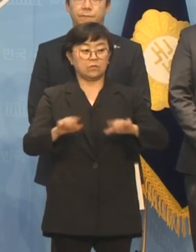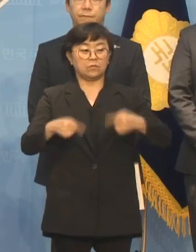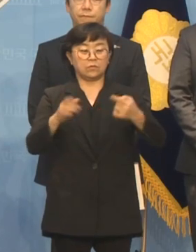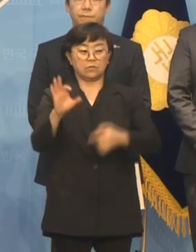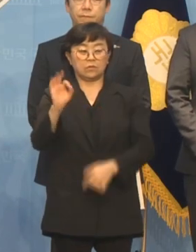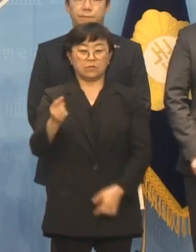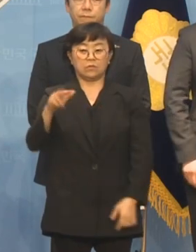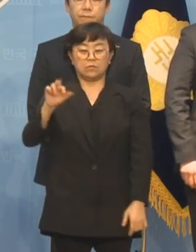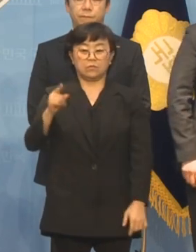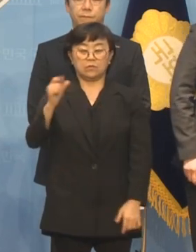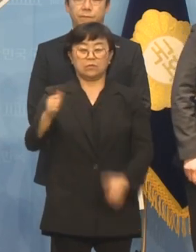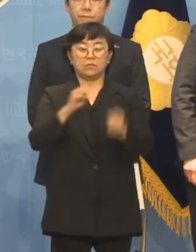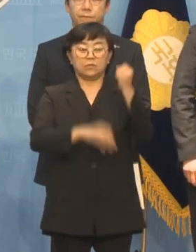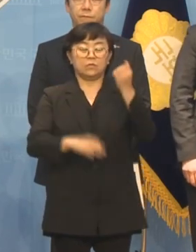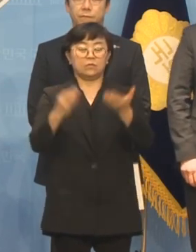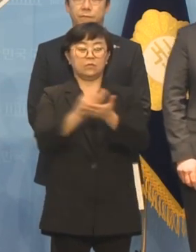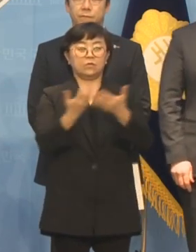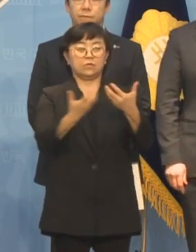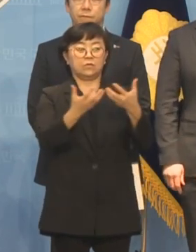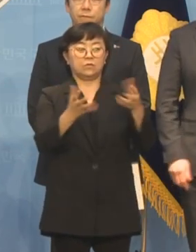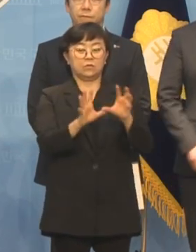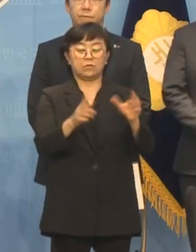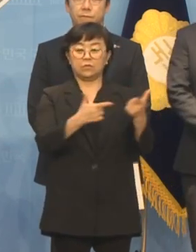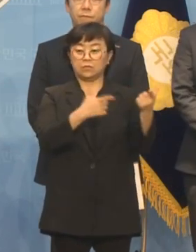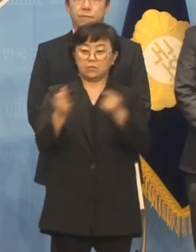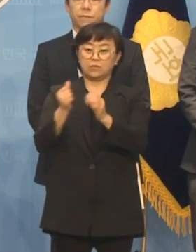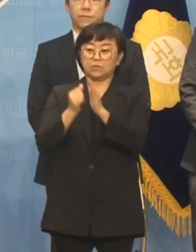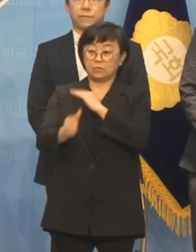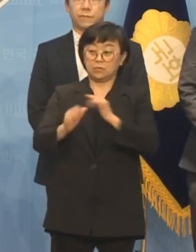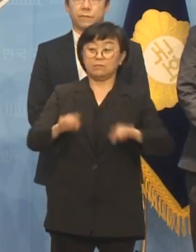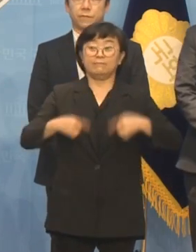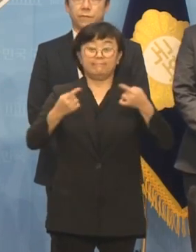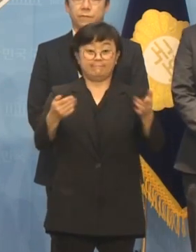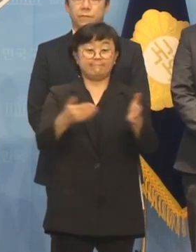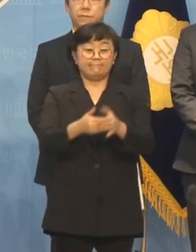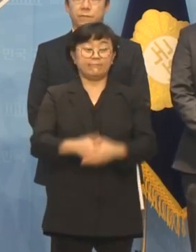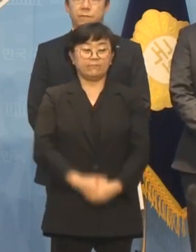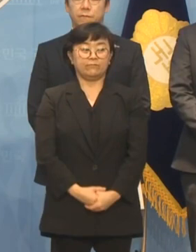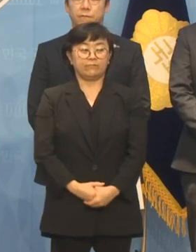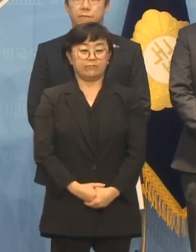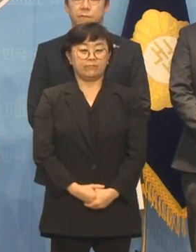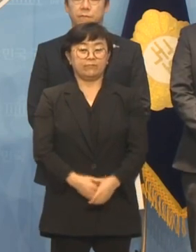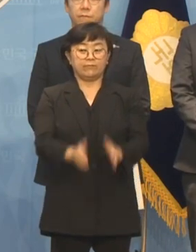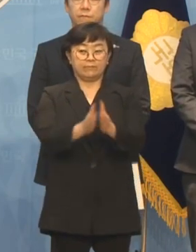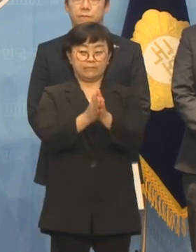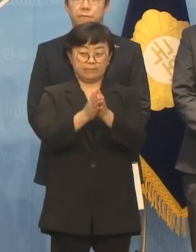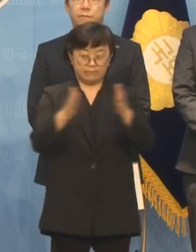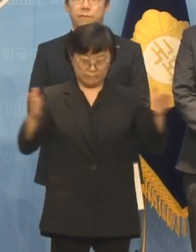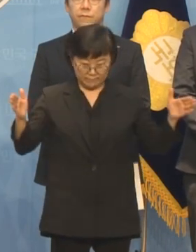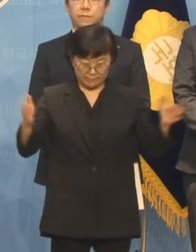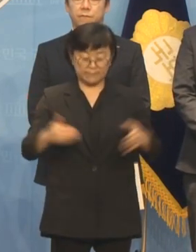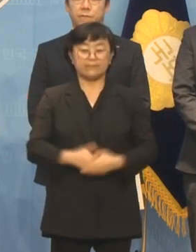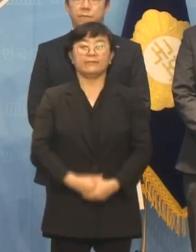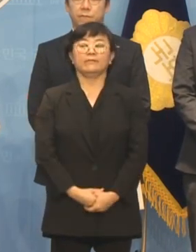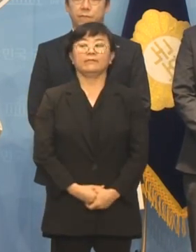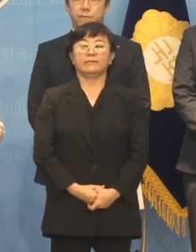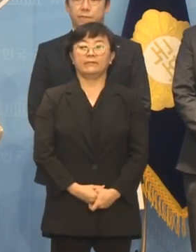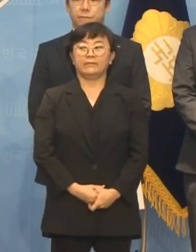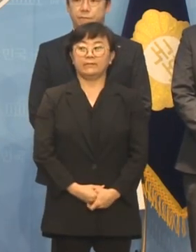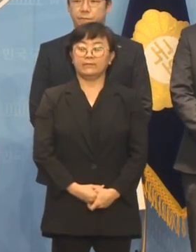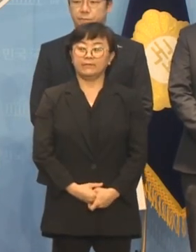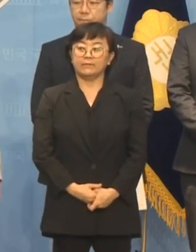오준호 기본소득당 공동대표님도 함께 배석했습니다. 그럼 기자회견 진행하도록 하겠습니다.